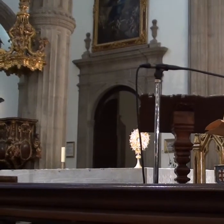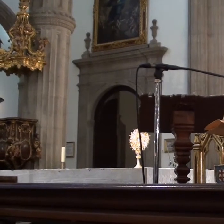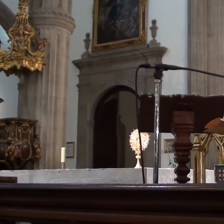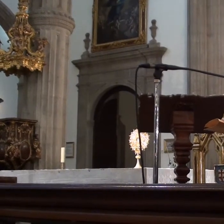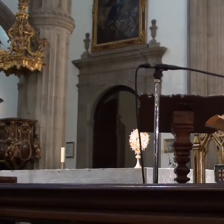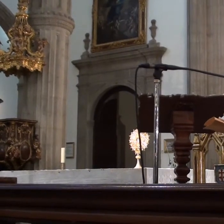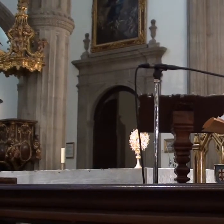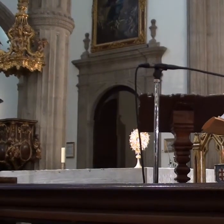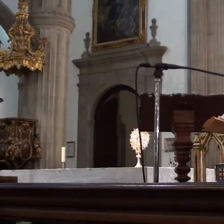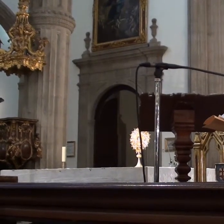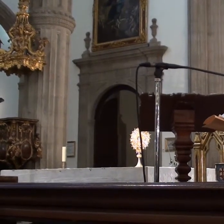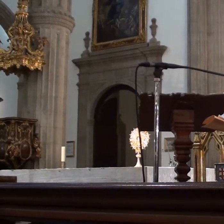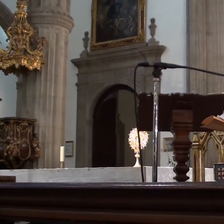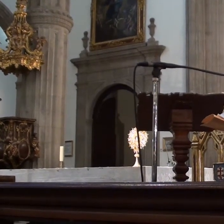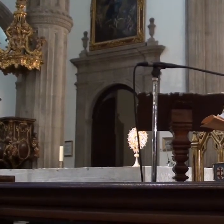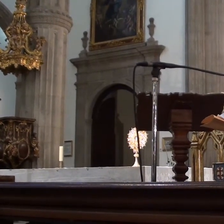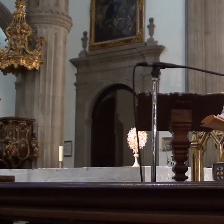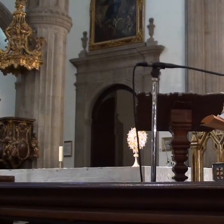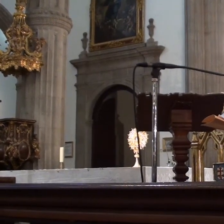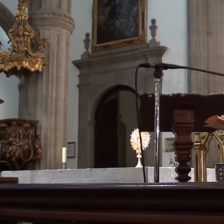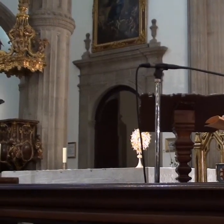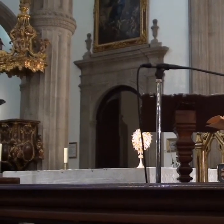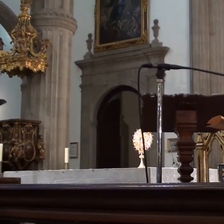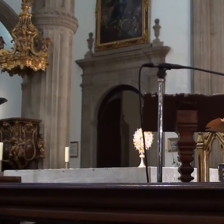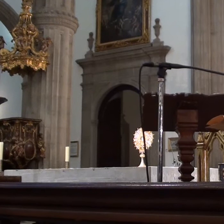beato Manuel apóstol de la eucaristía